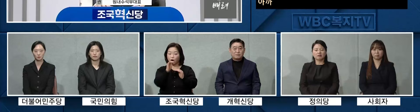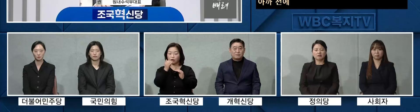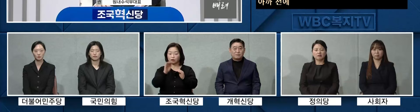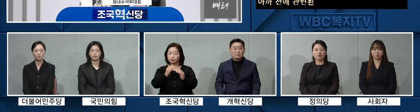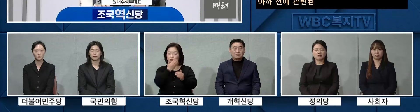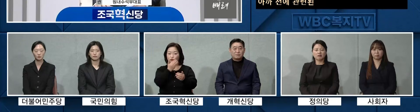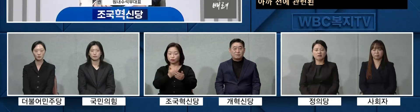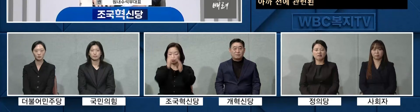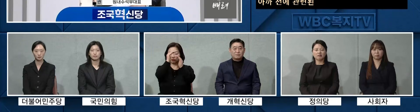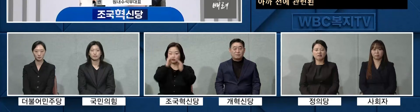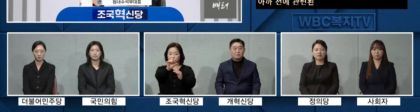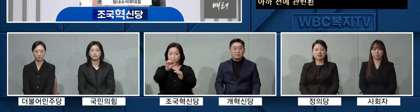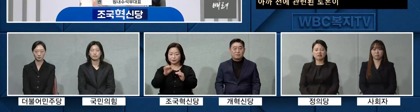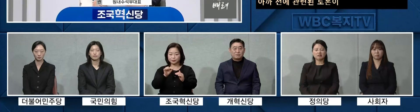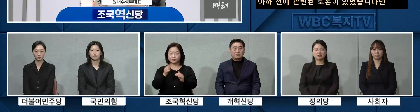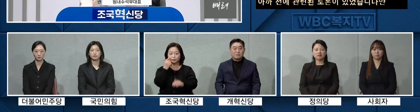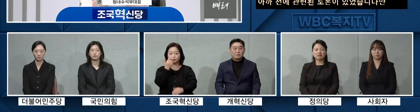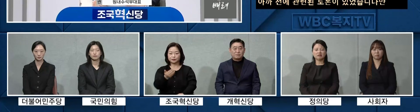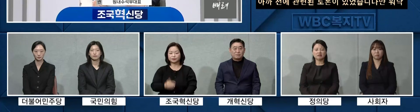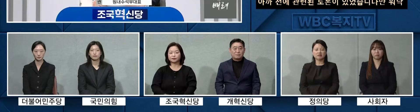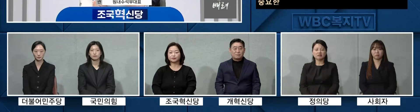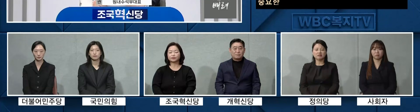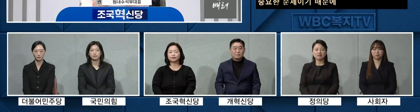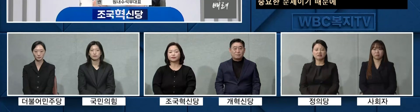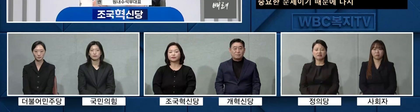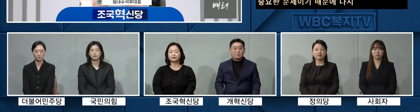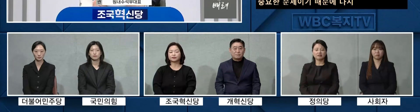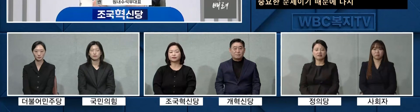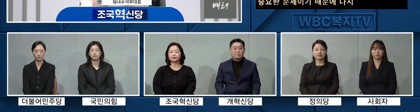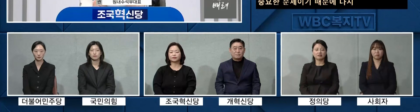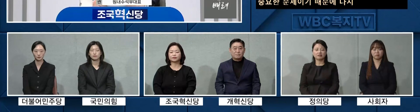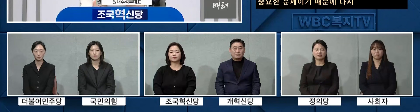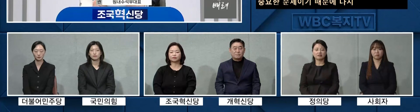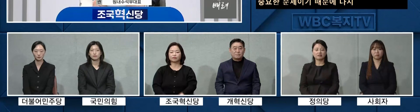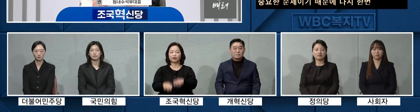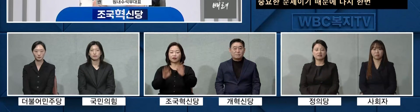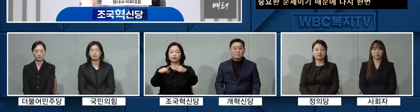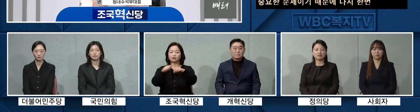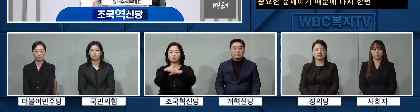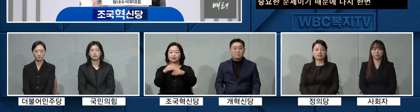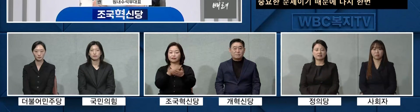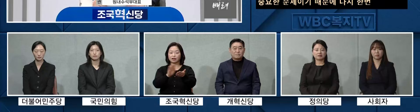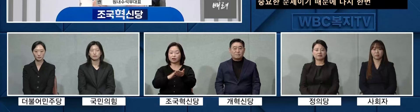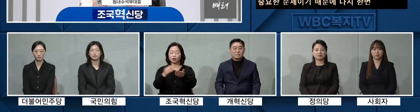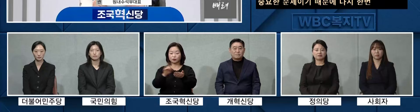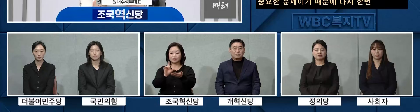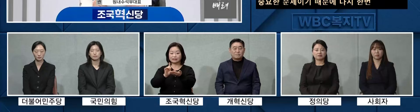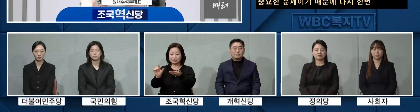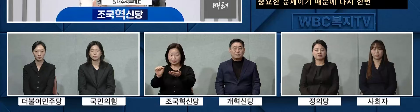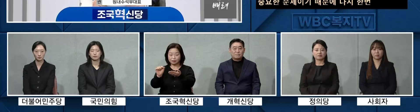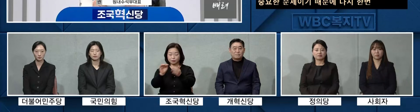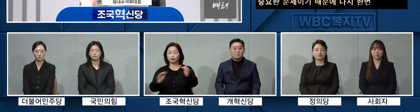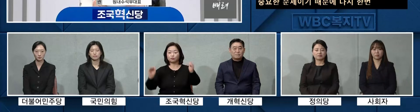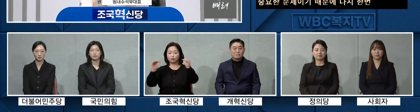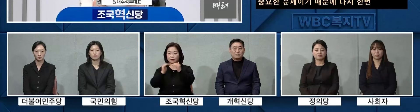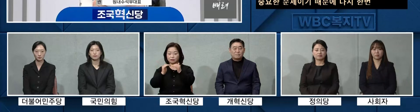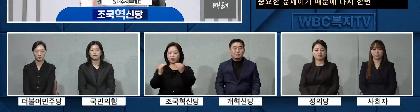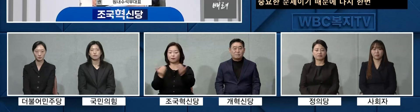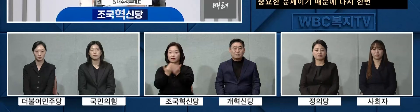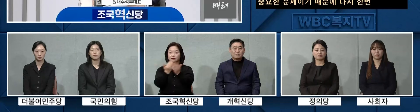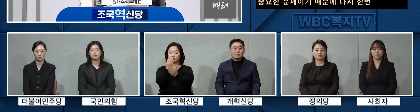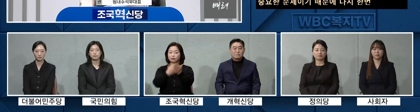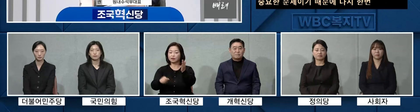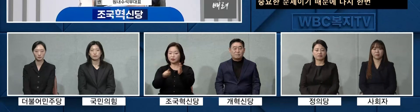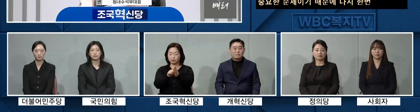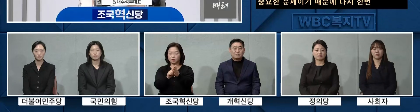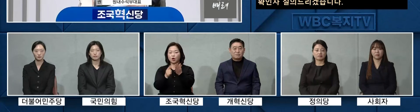중요한 문제이기 때문에 다시 한번 저도 확인차 질의드리겠습니다. 정치 개혁과 지방 균형 발전은 반드시 함께